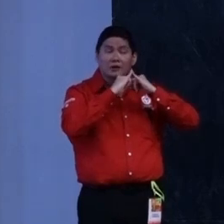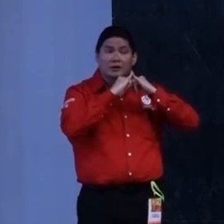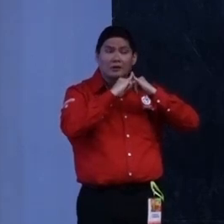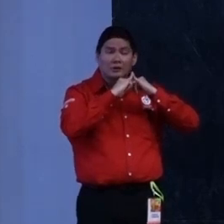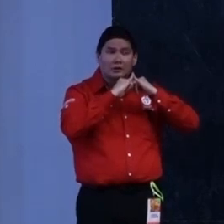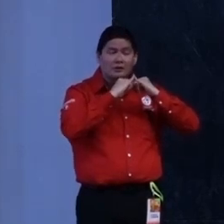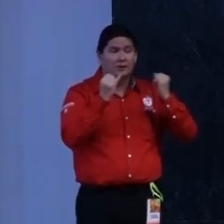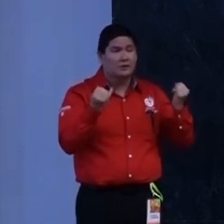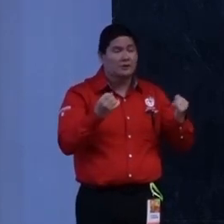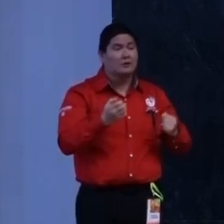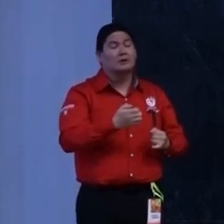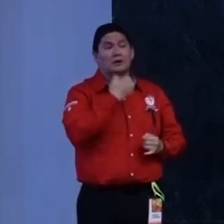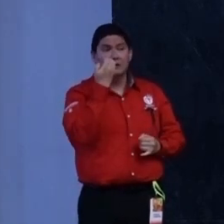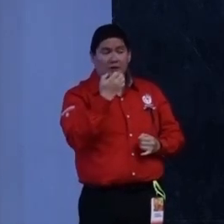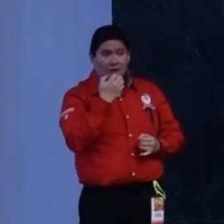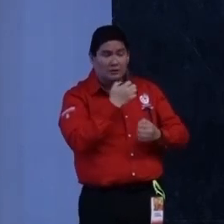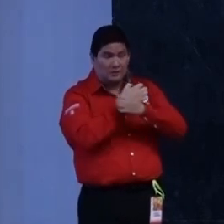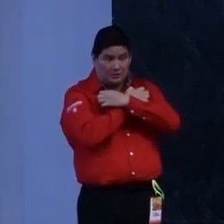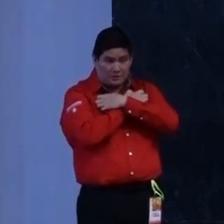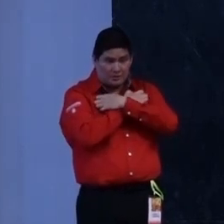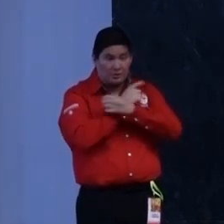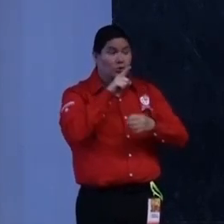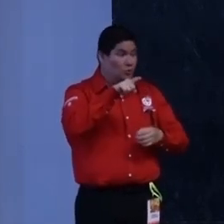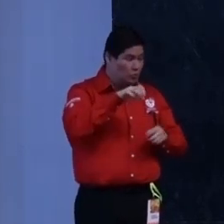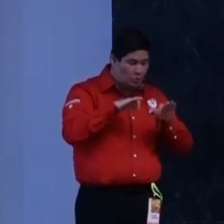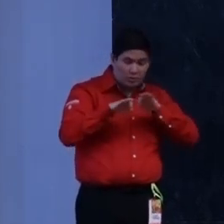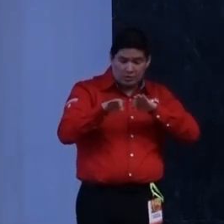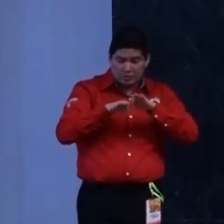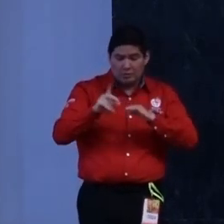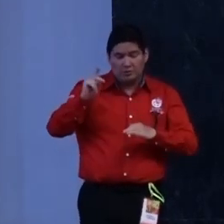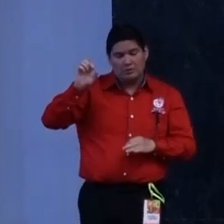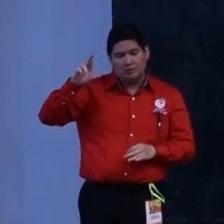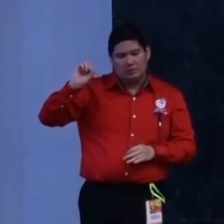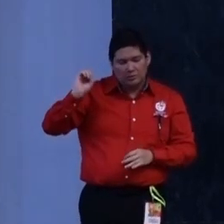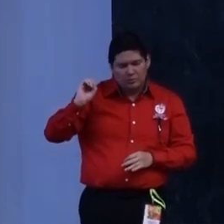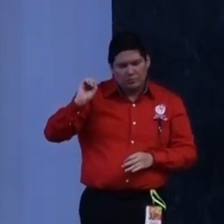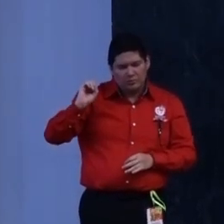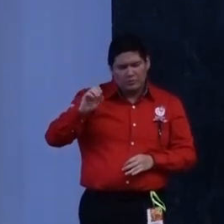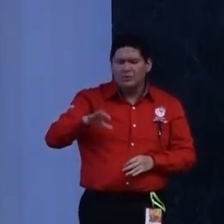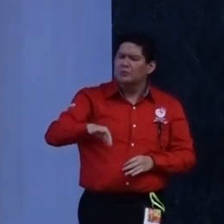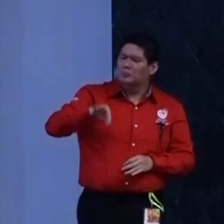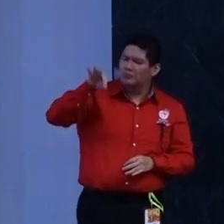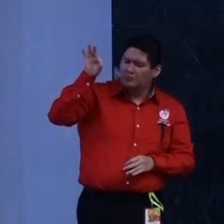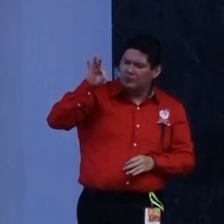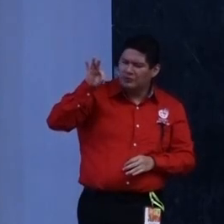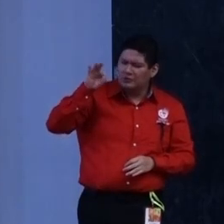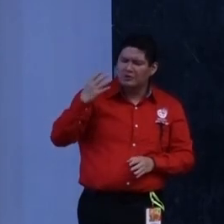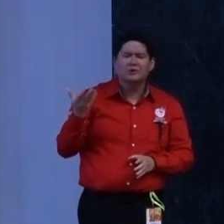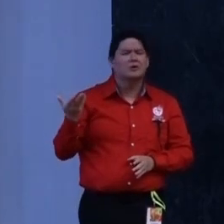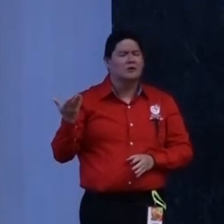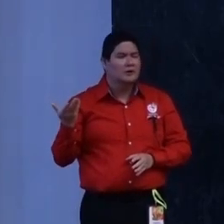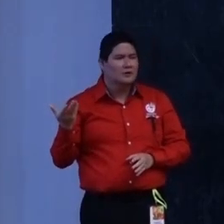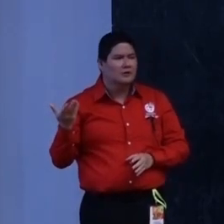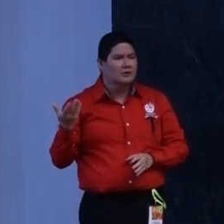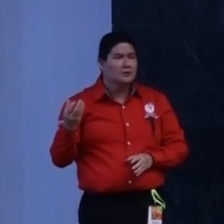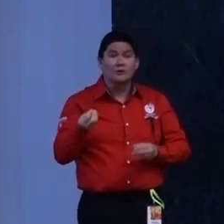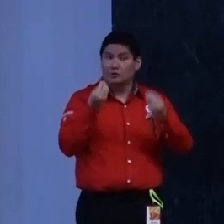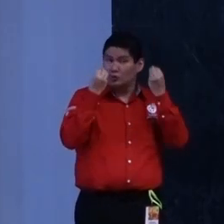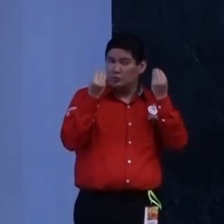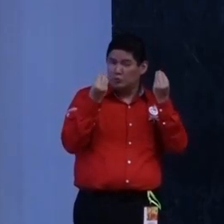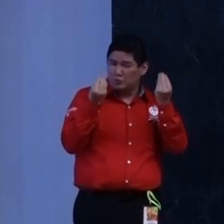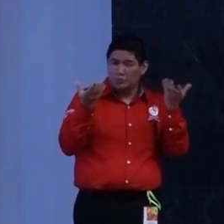Tú que has trabajado con jóvenes, Pedro, ¿te has encontrado algún caso o